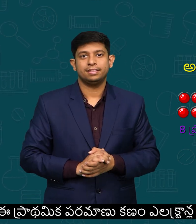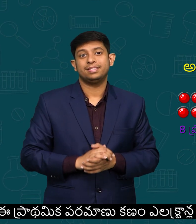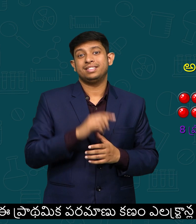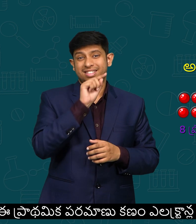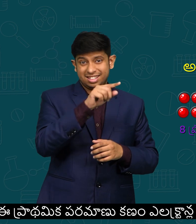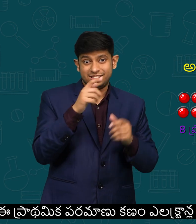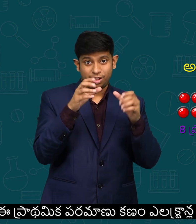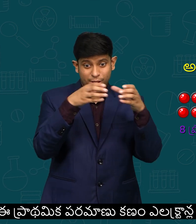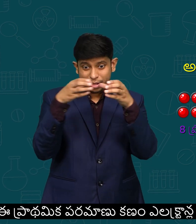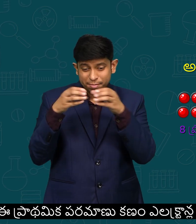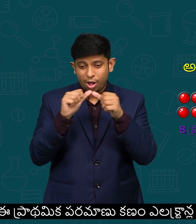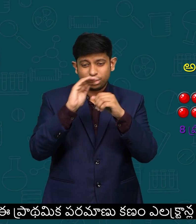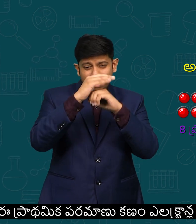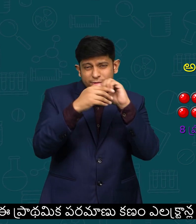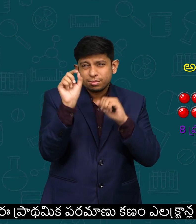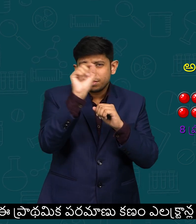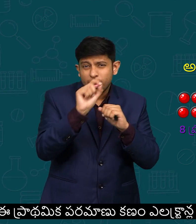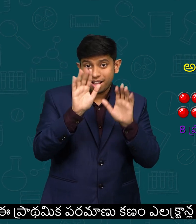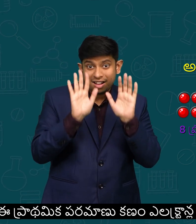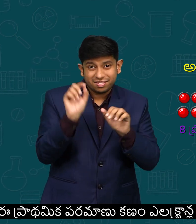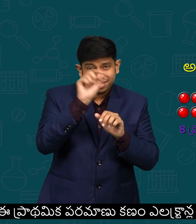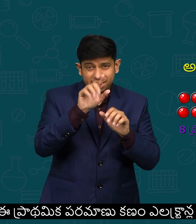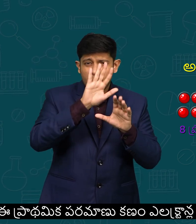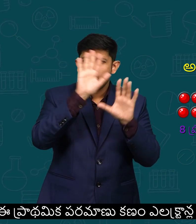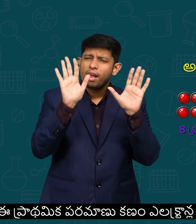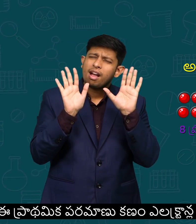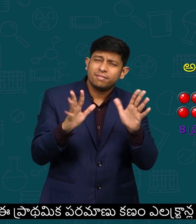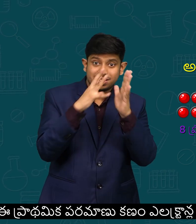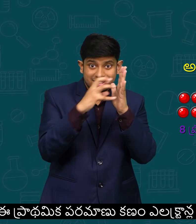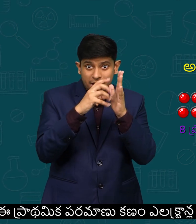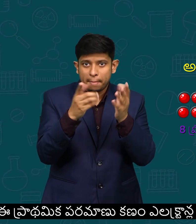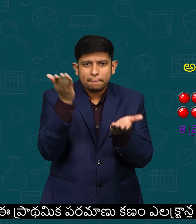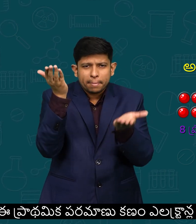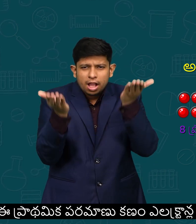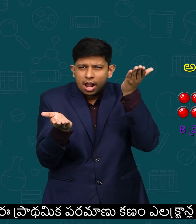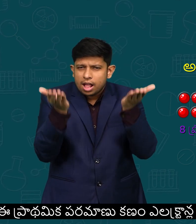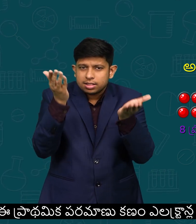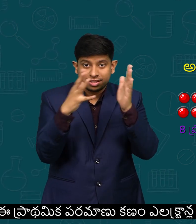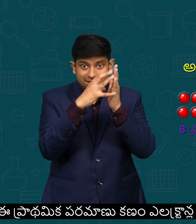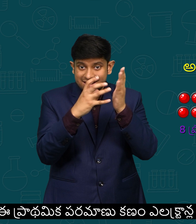ఈ ప్రాథమిక పరమాణు కణం ఎలక్ట్రాన్ల ఛార్జ్ను బ్యాలెన్స్ చేసే ఛార్జ్ కలిగి ఉంటుంది.